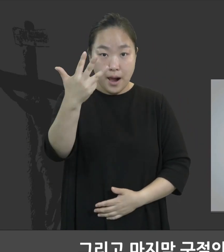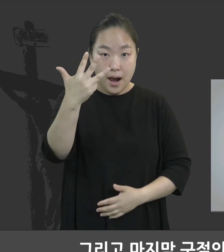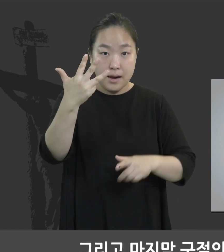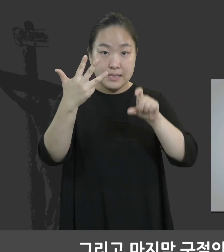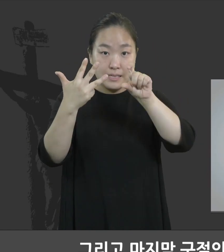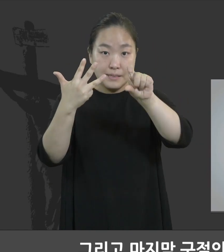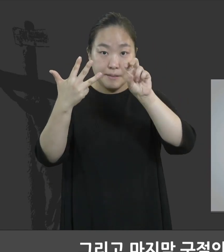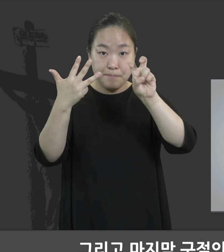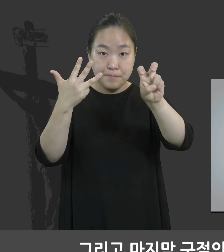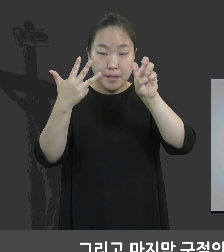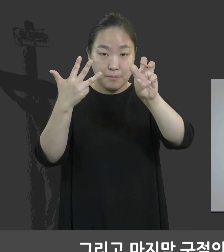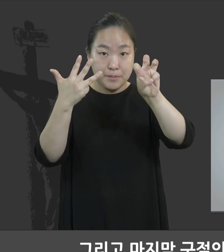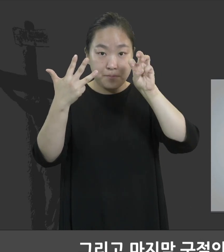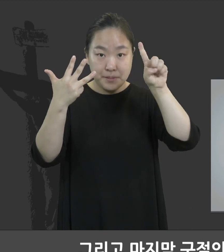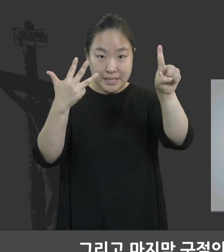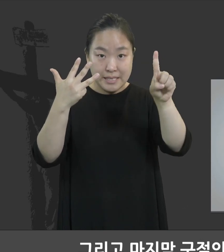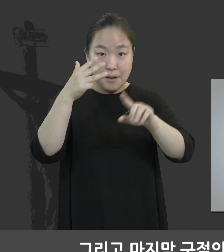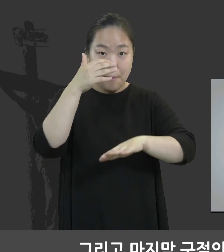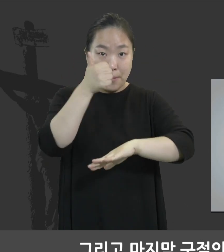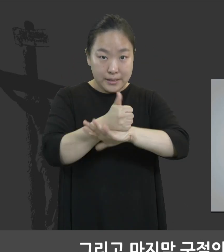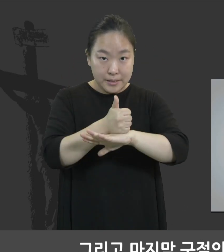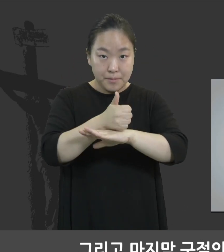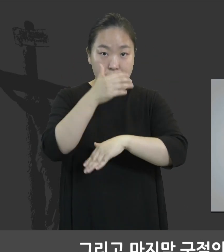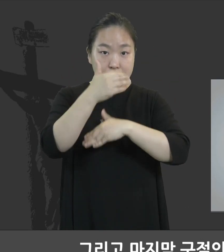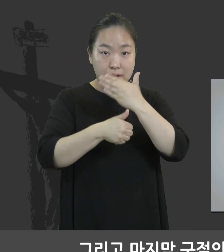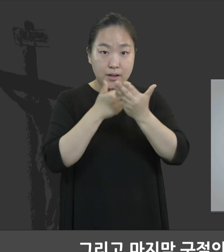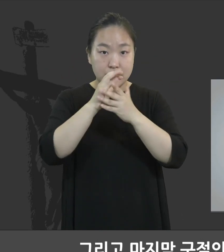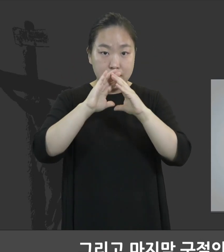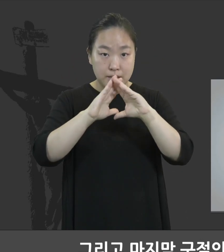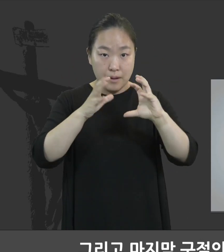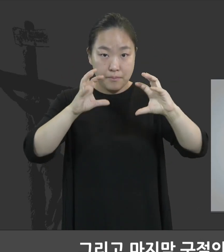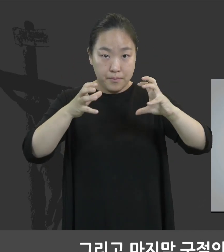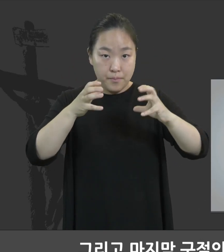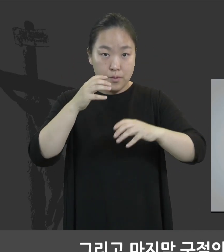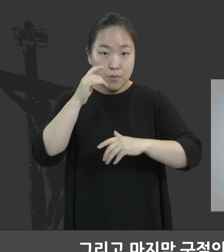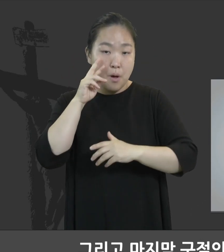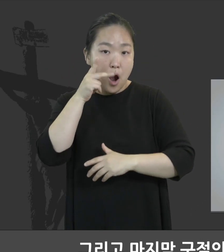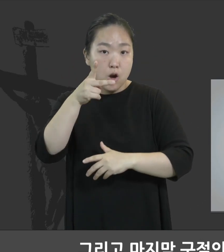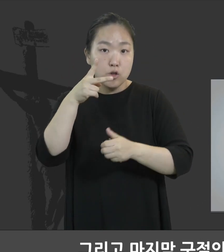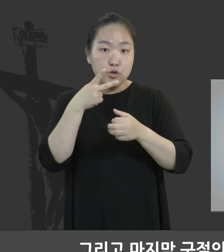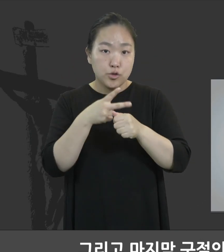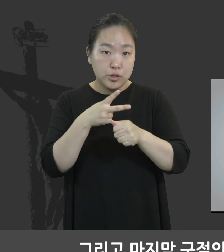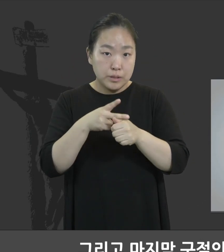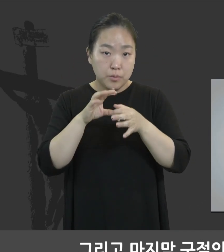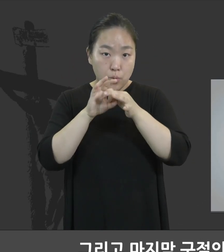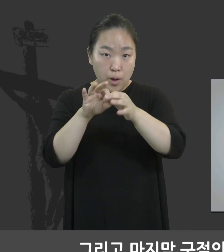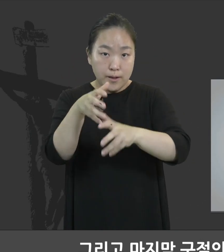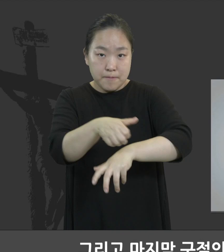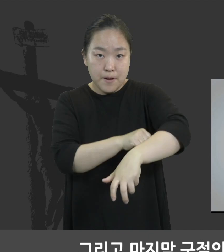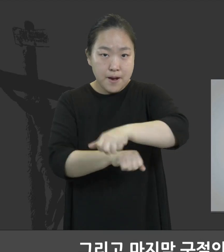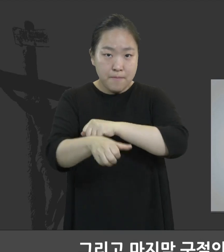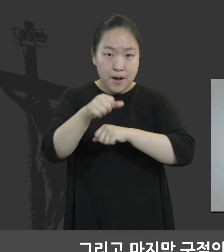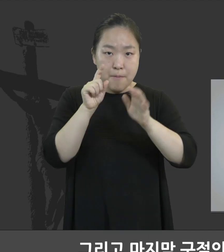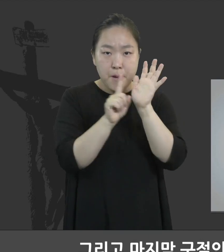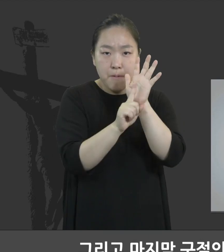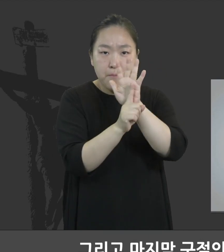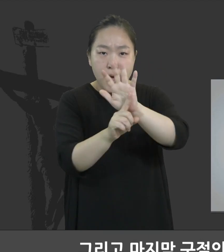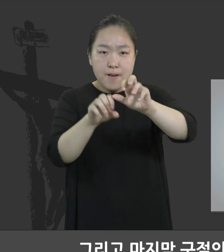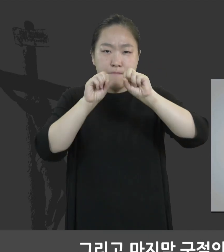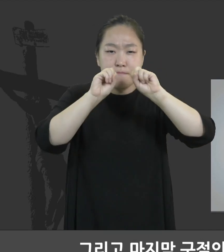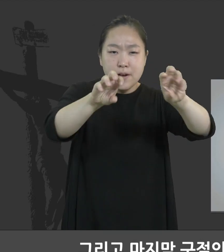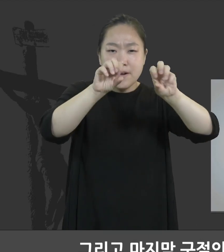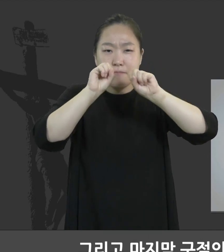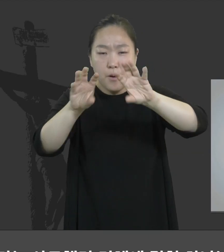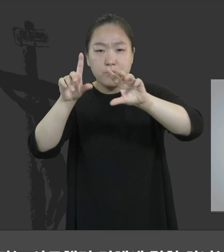마지막 구절인 28장 31절은 하나님 나라가 바울을 통해 거침없이 선포되는 모습을